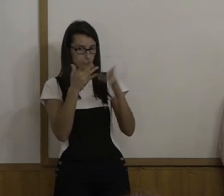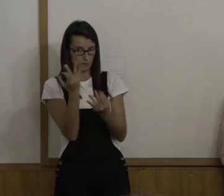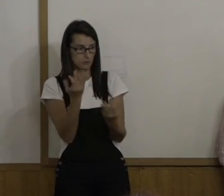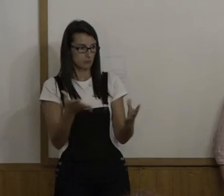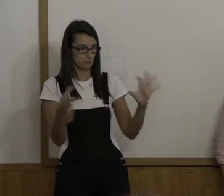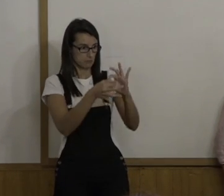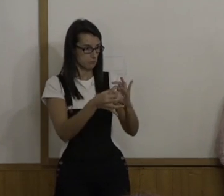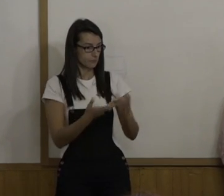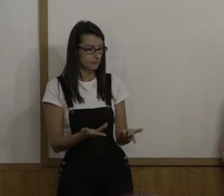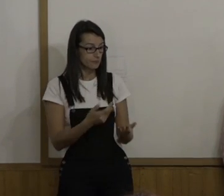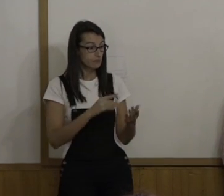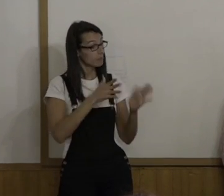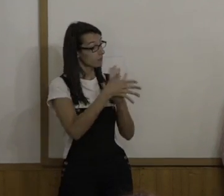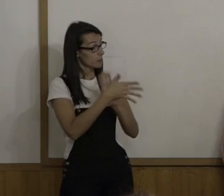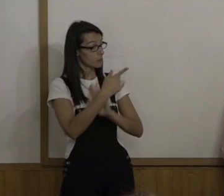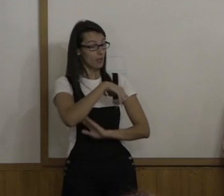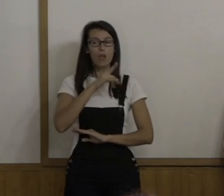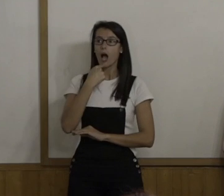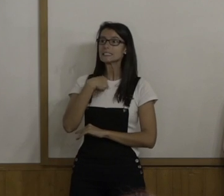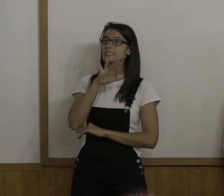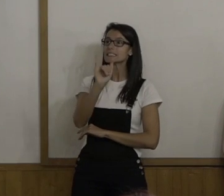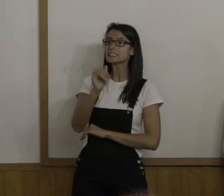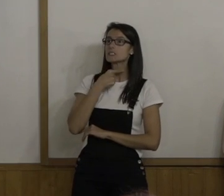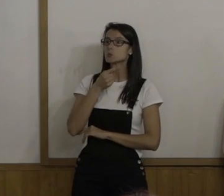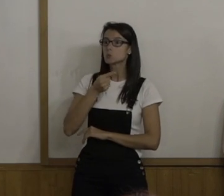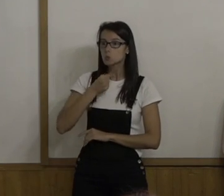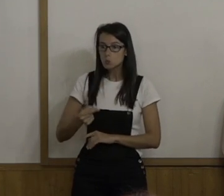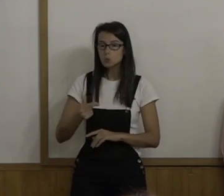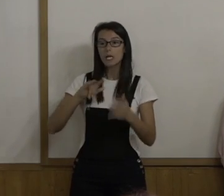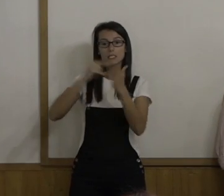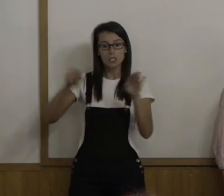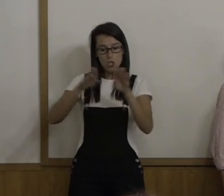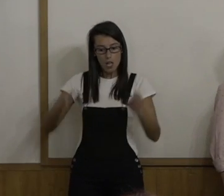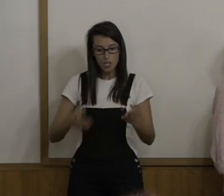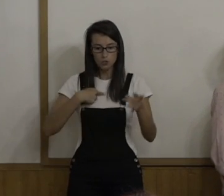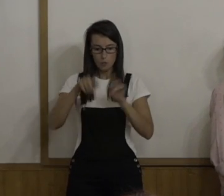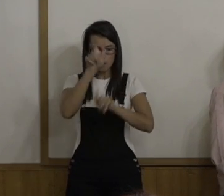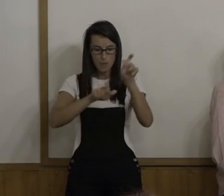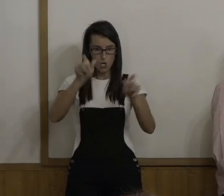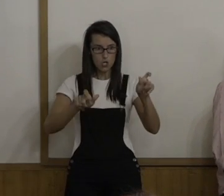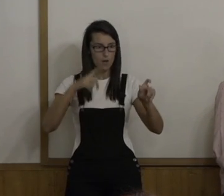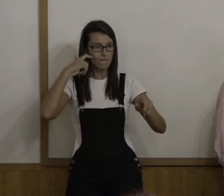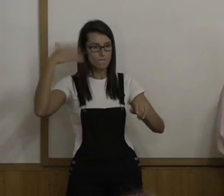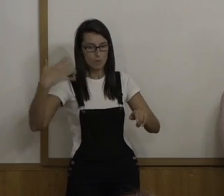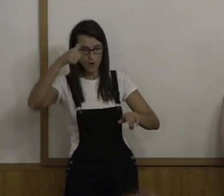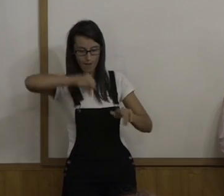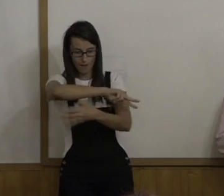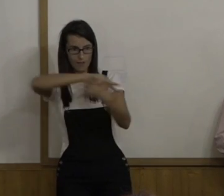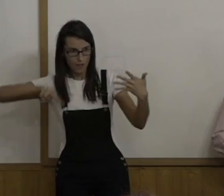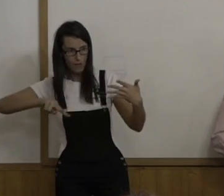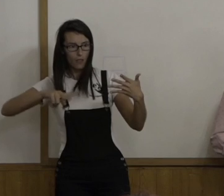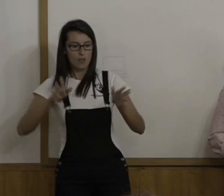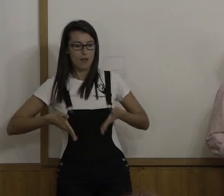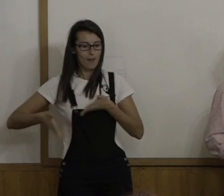del este me gusta. Y lo de la Tecnolareira, pues me gusta la idea. Y te busco yo 3 personas absolutamente famosas en Galicia que saben